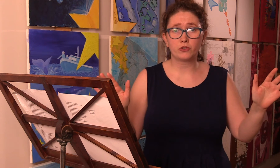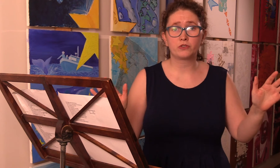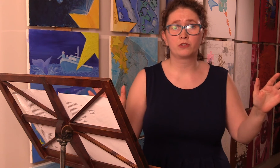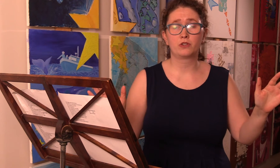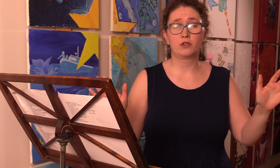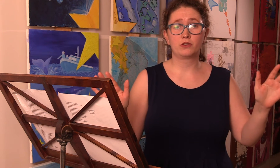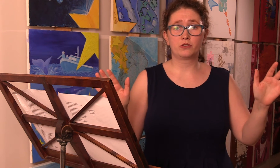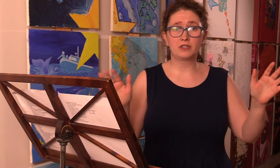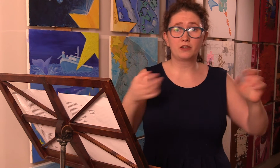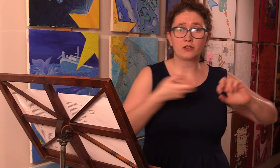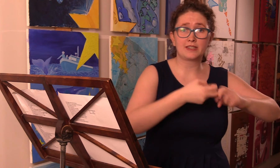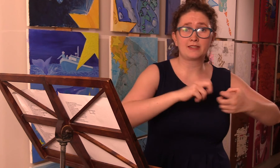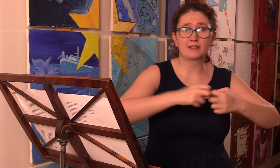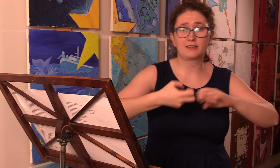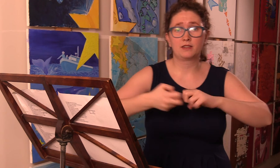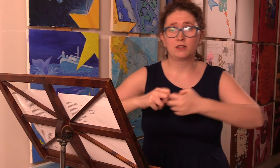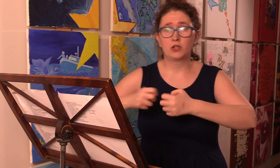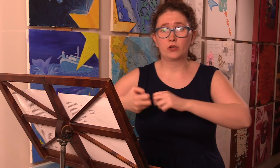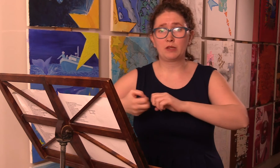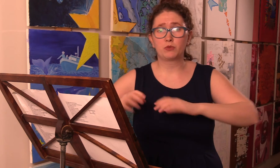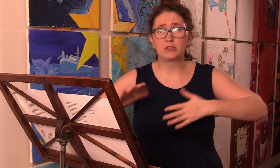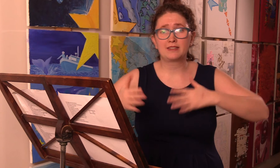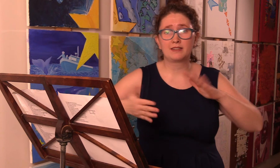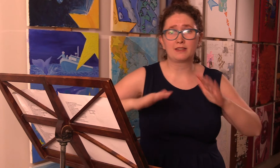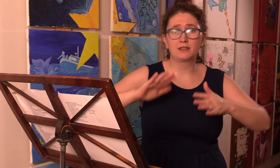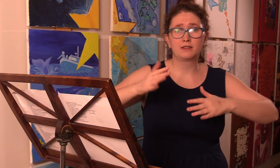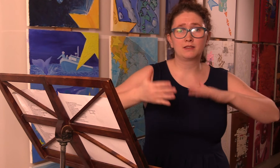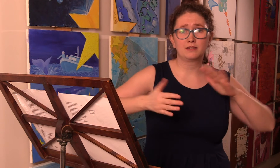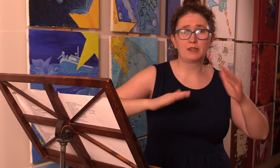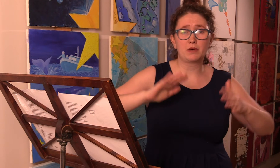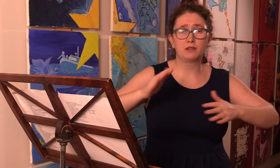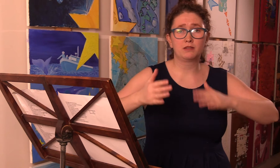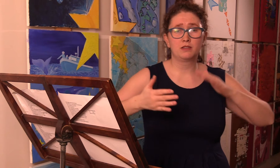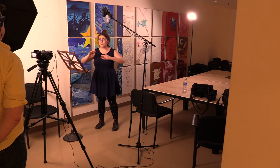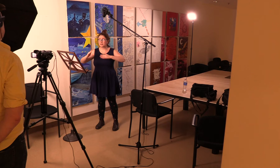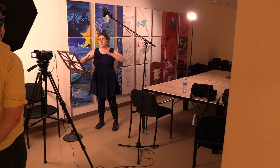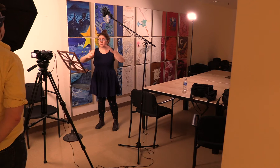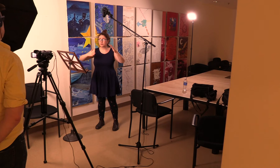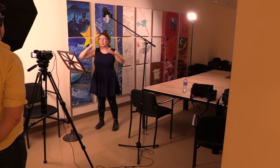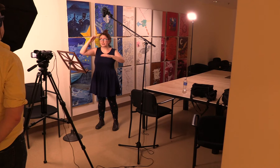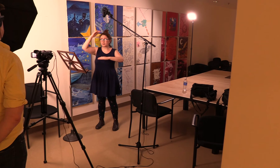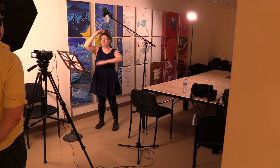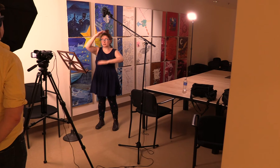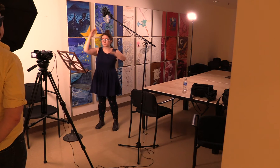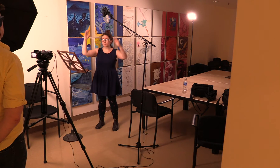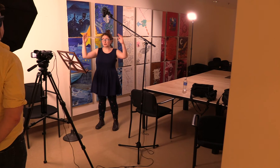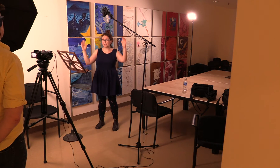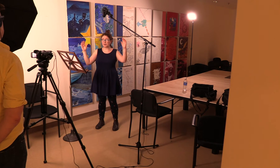danse, ce signe en syntaxe, au rythme de tes synthés, tes mains. Ta langue, un cadre spatio-temporel